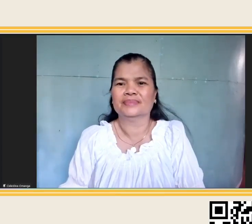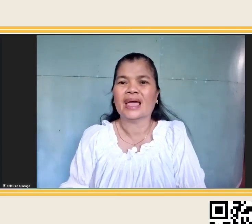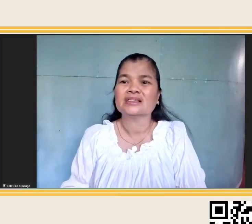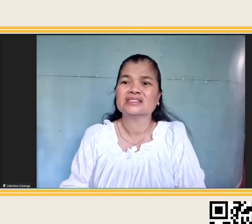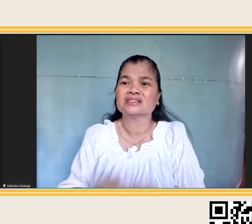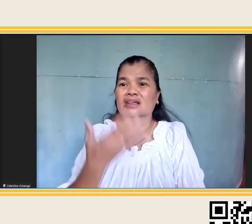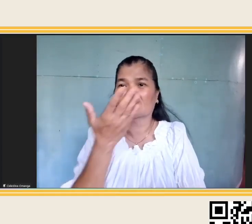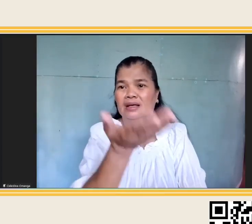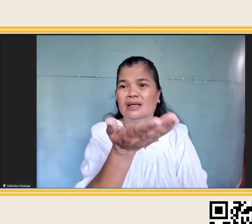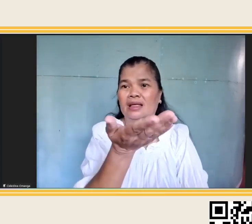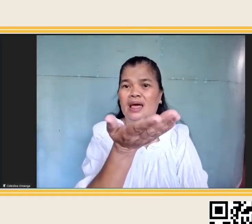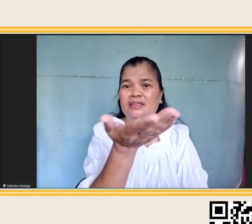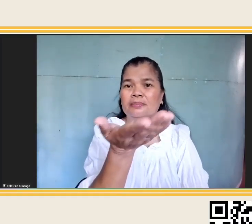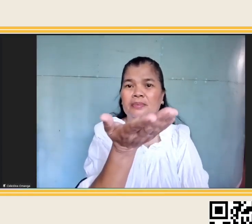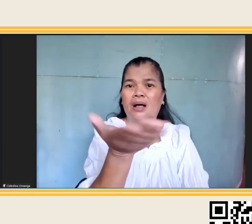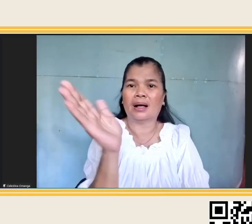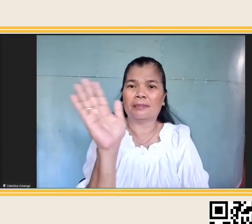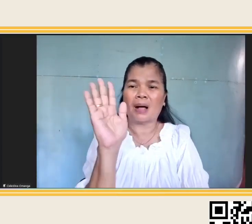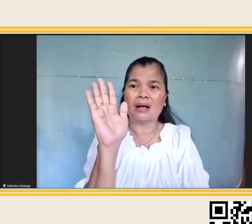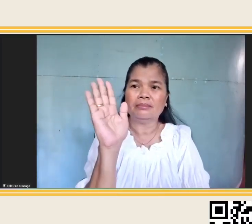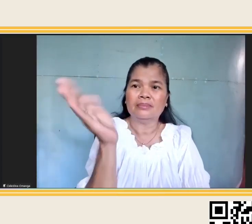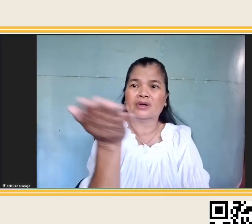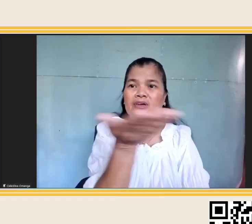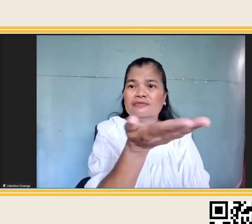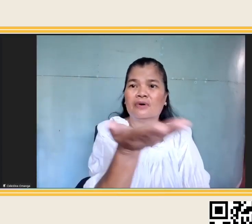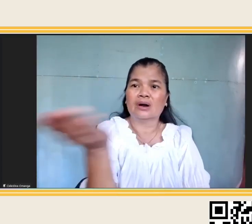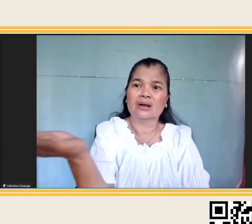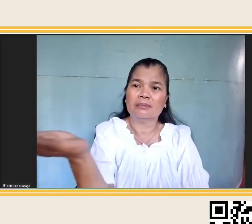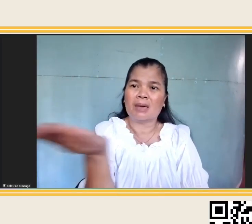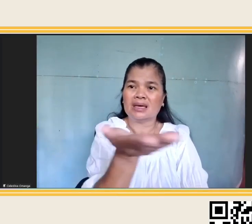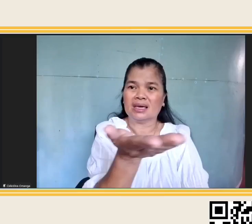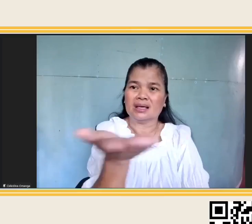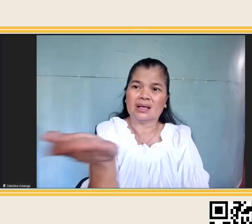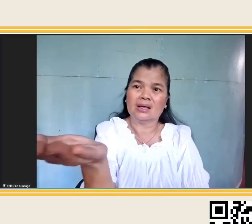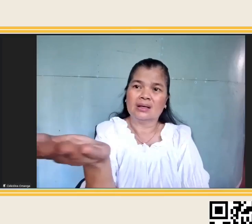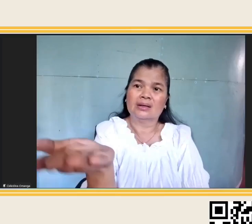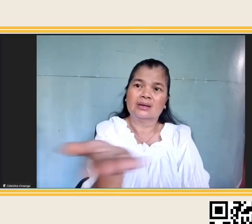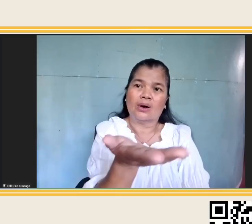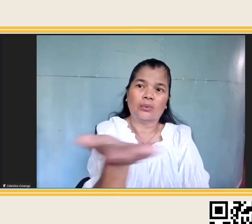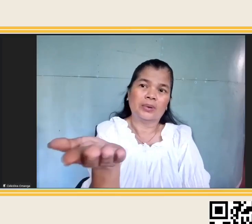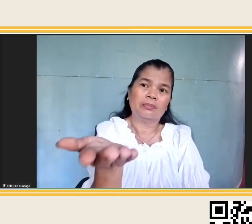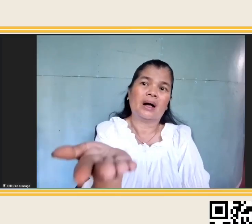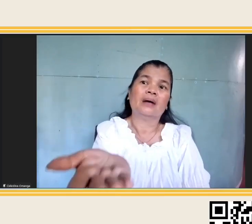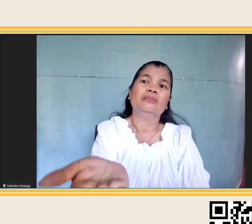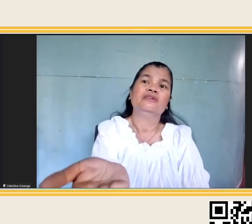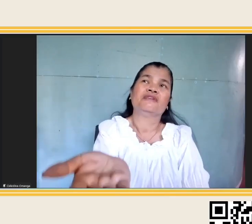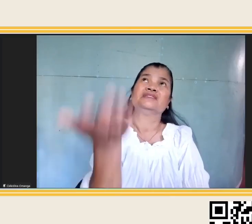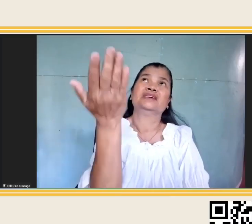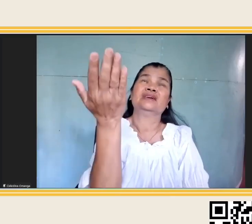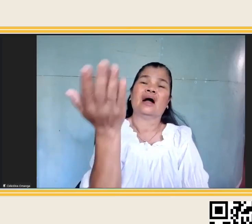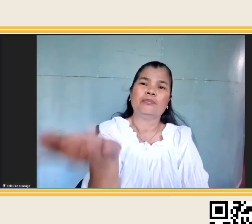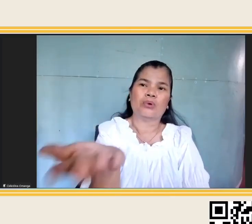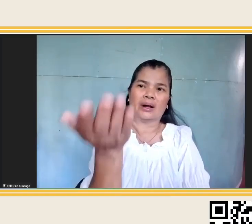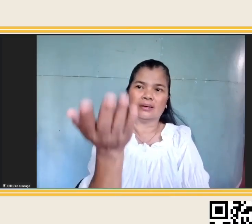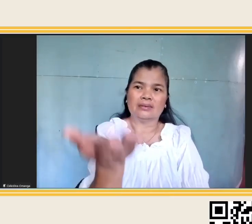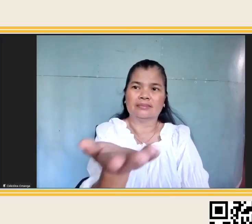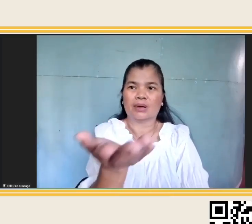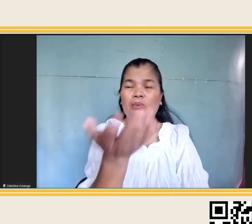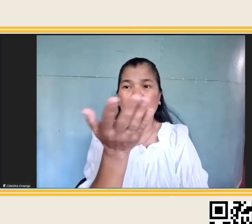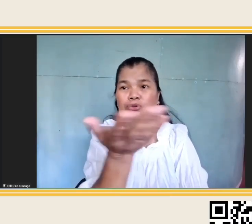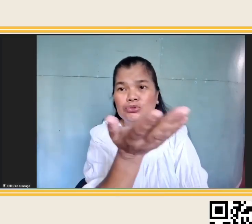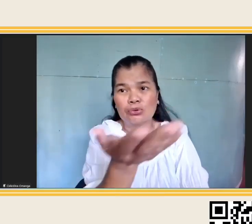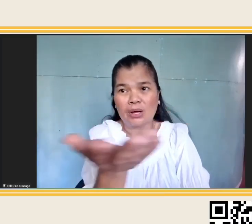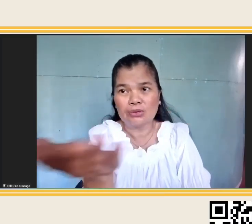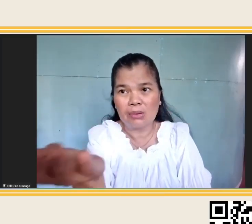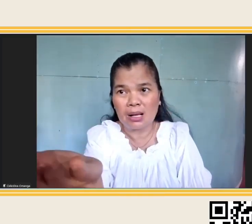Okay. Next, another palm for begging. Open palm facing upward.